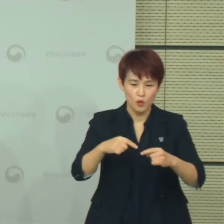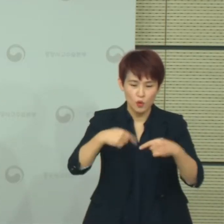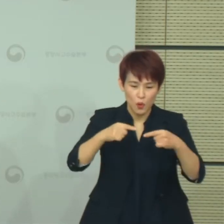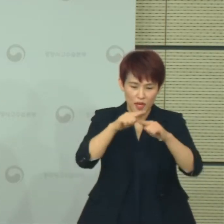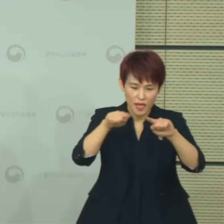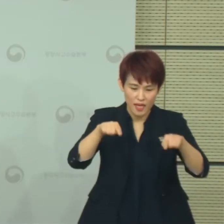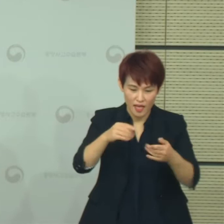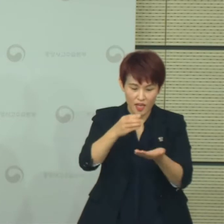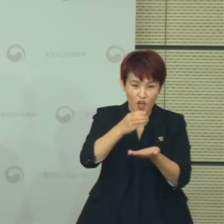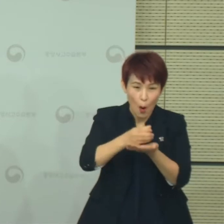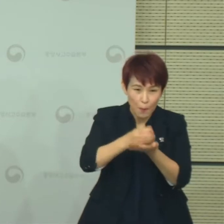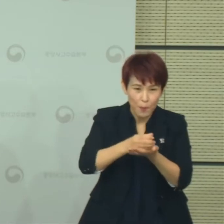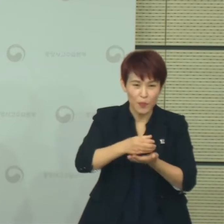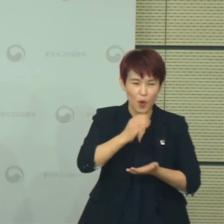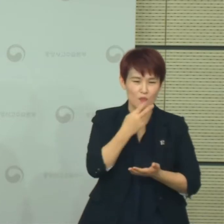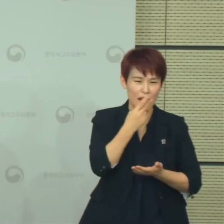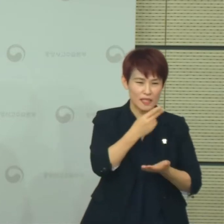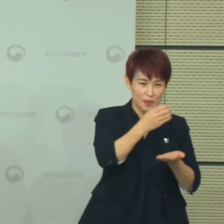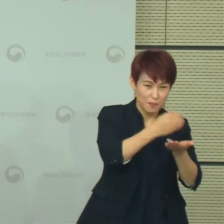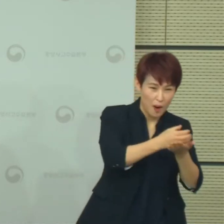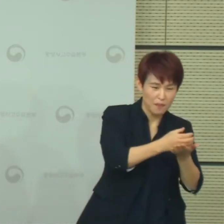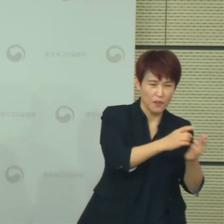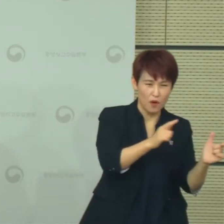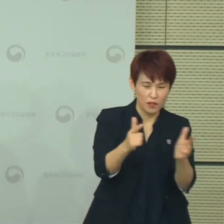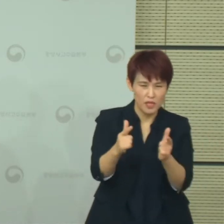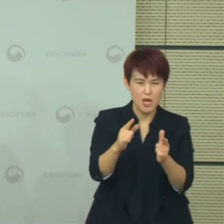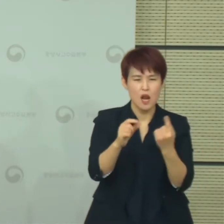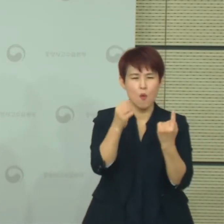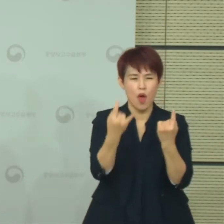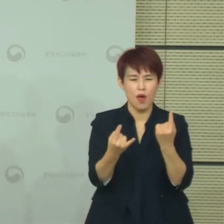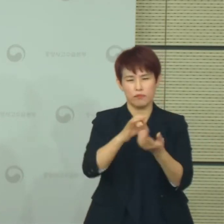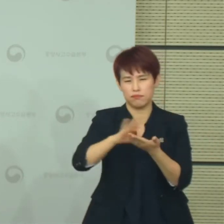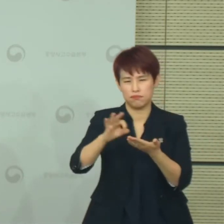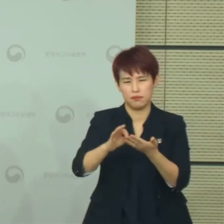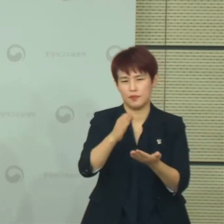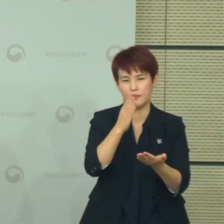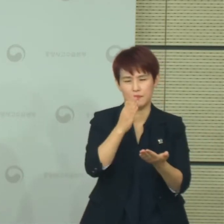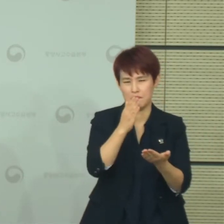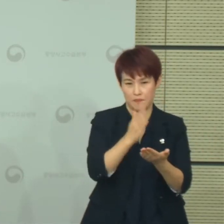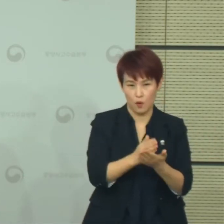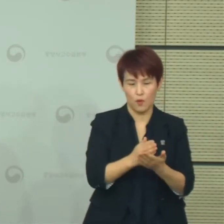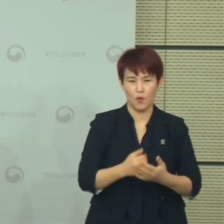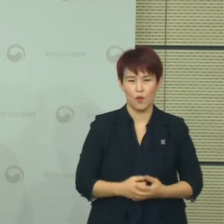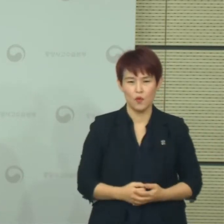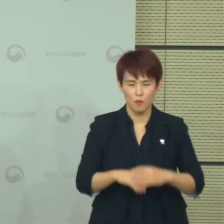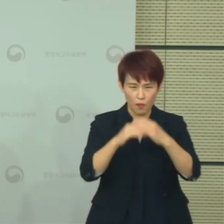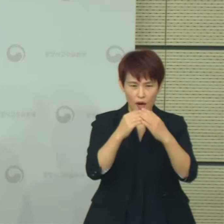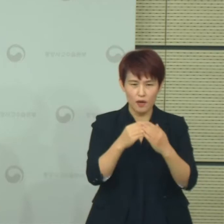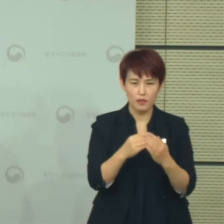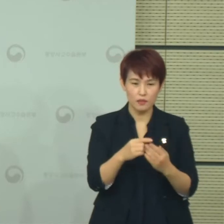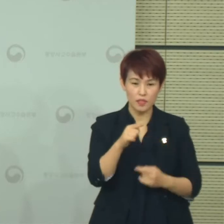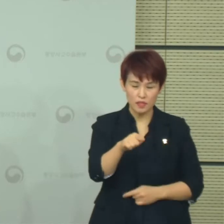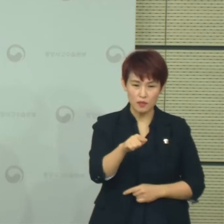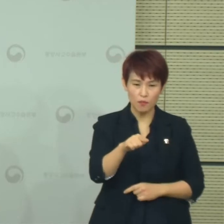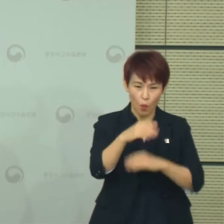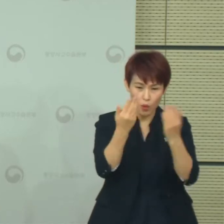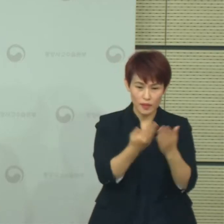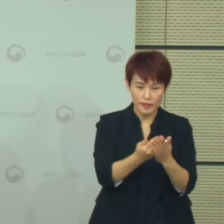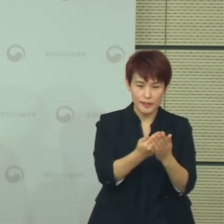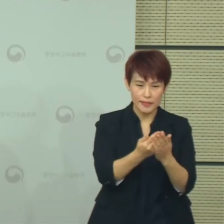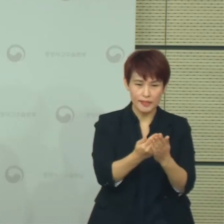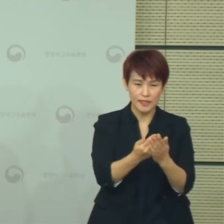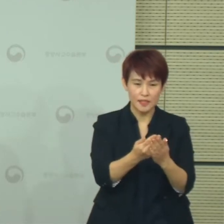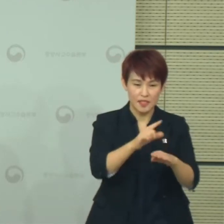플라스틱 식기 등 일회용품 사용 규제를 제외하는 대상을 모든 지역으로 확대하고 지자체별로